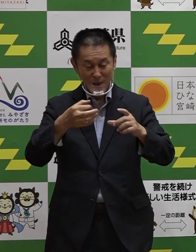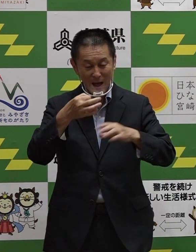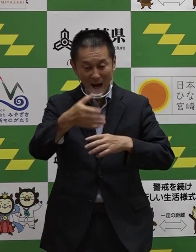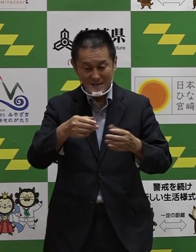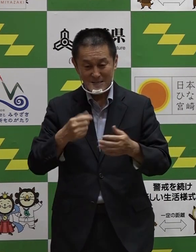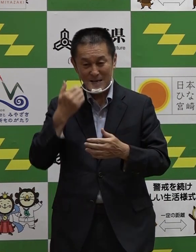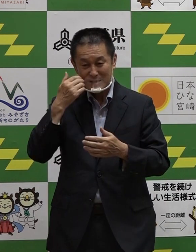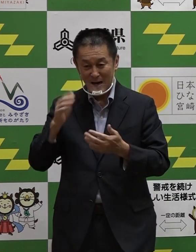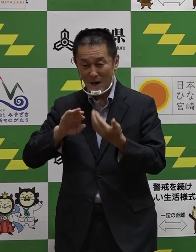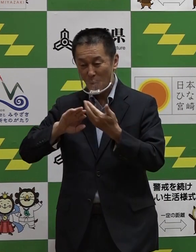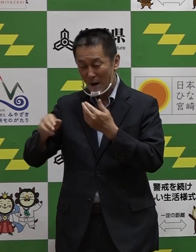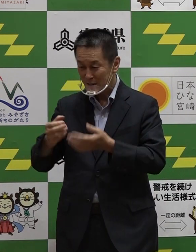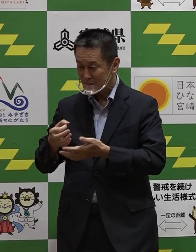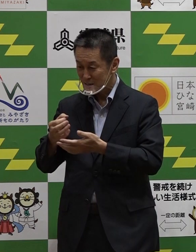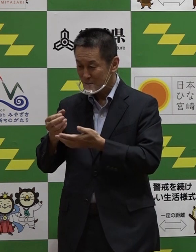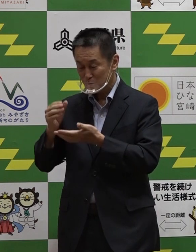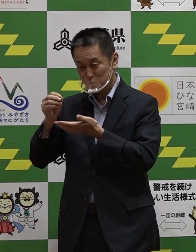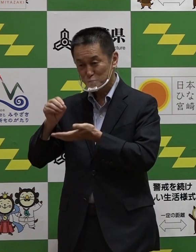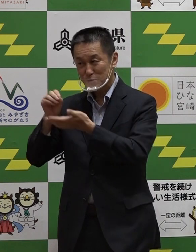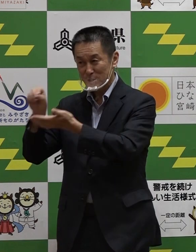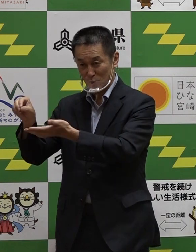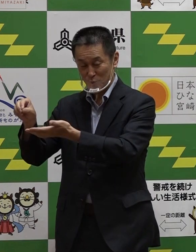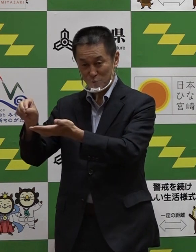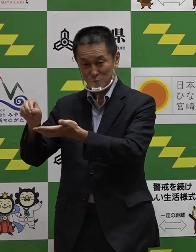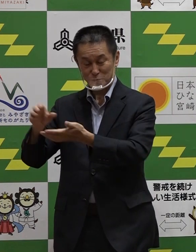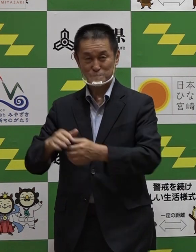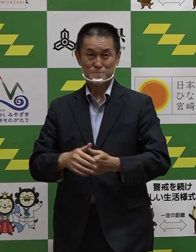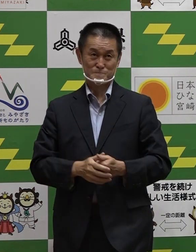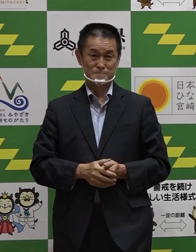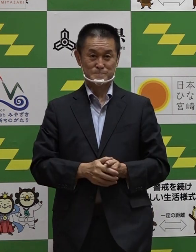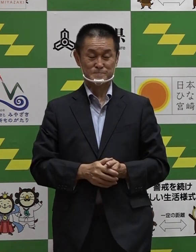するということについてですね。